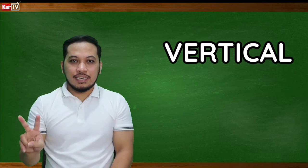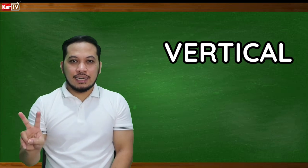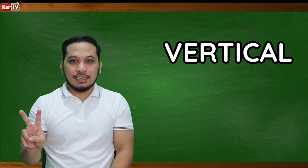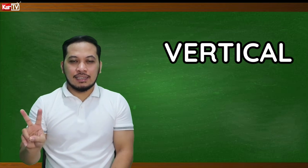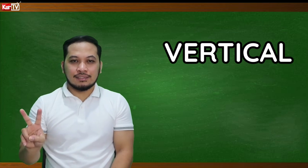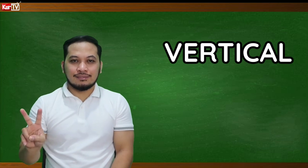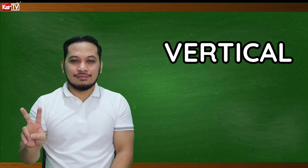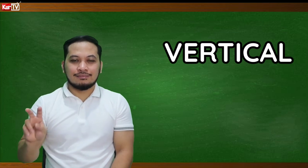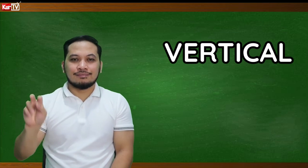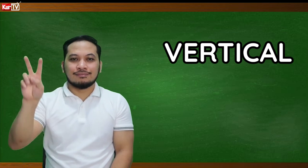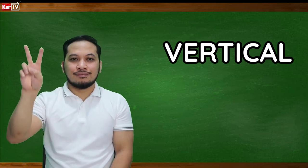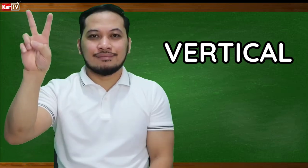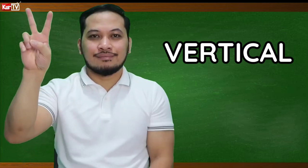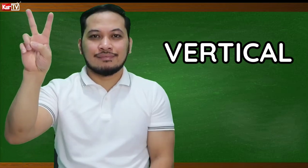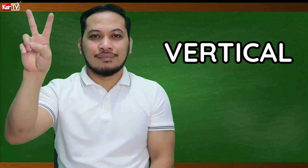Vertical.